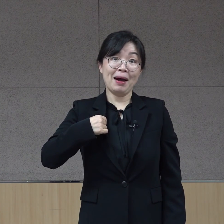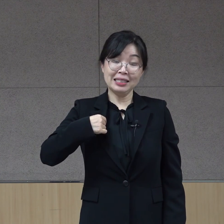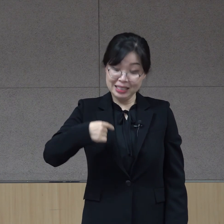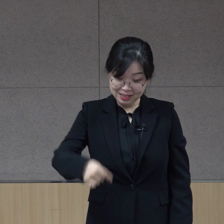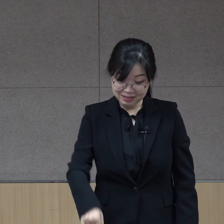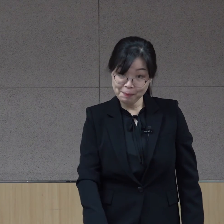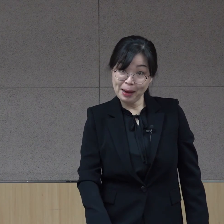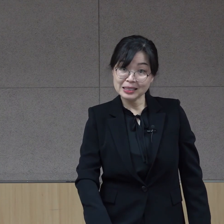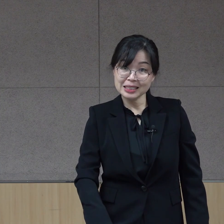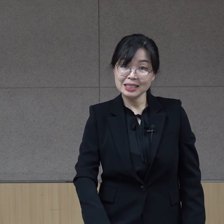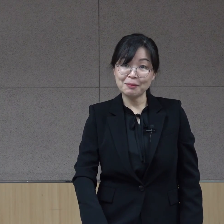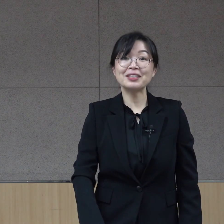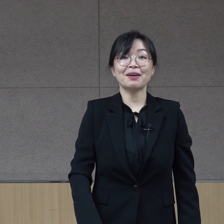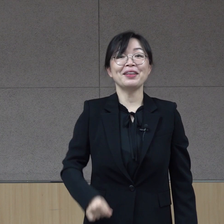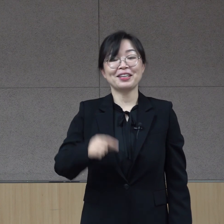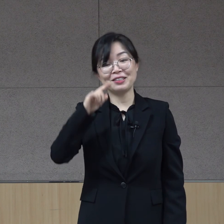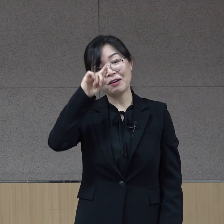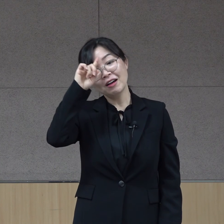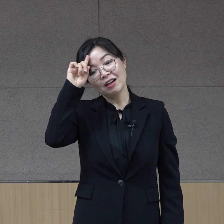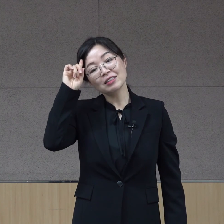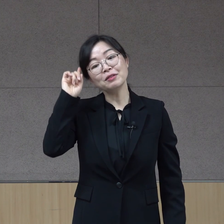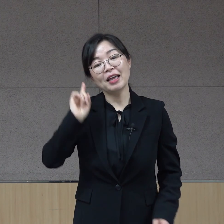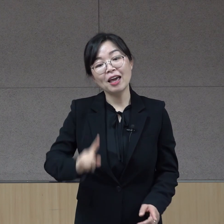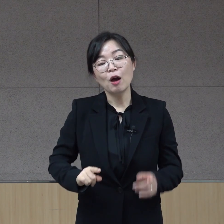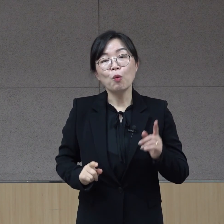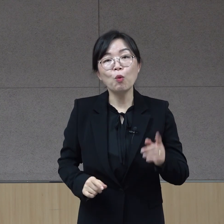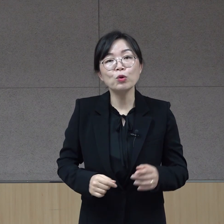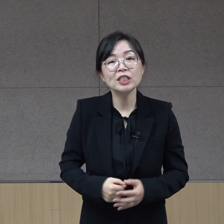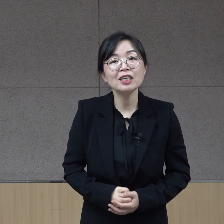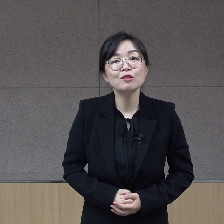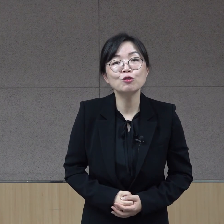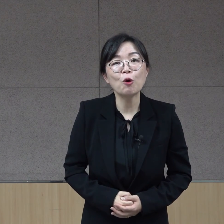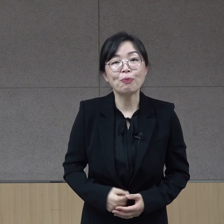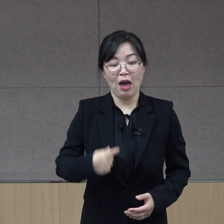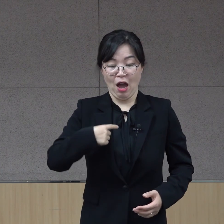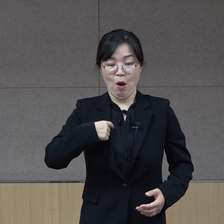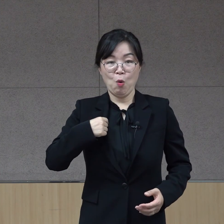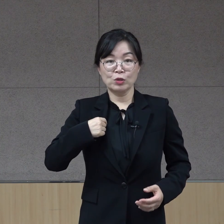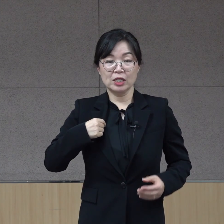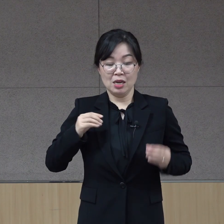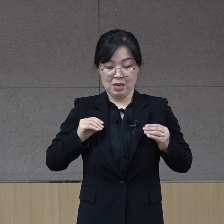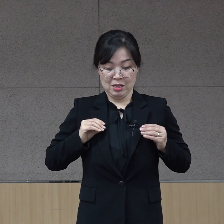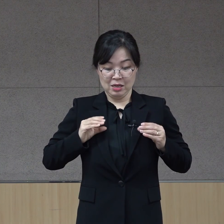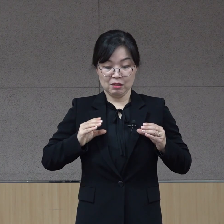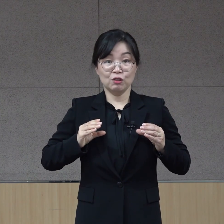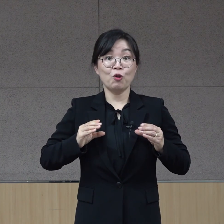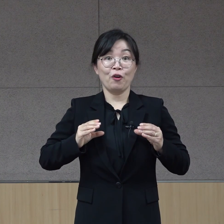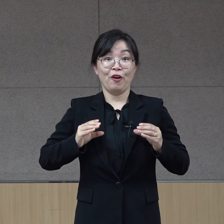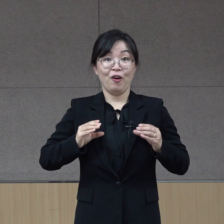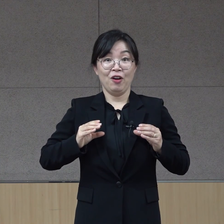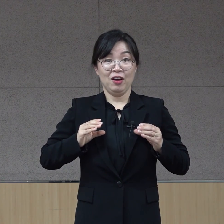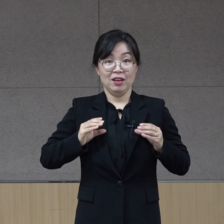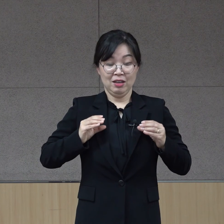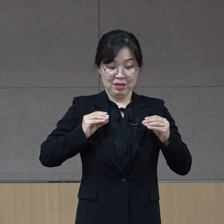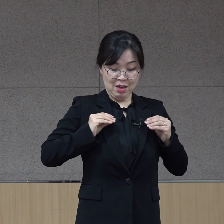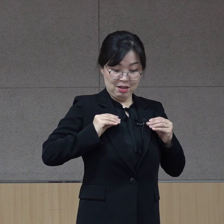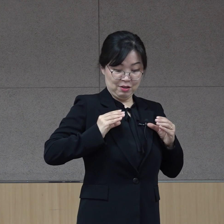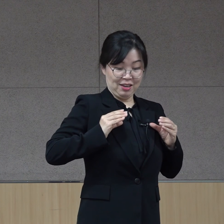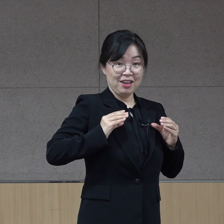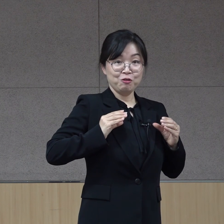바지? 뭐 그렇게 하면 되겠죠? 그런데 옷이 두껍다. 옷이 이렇게 두꺼워요. 이렇게. 우리